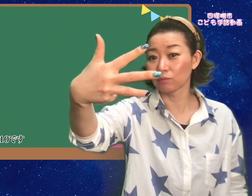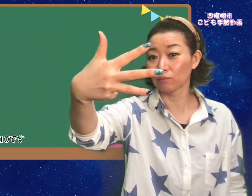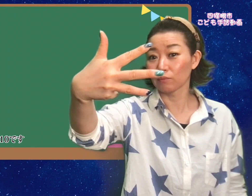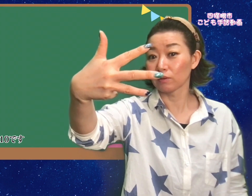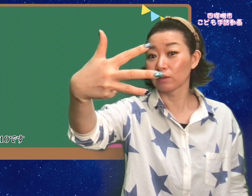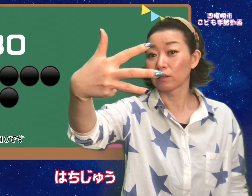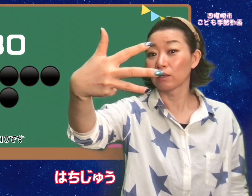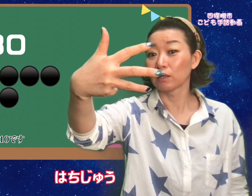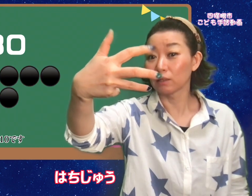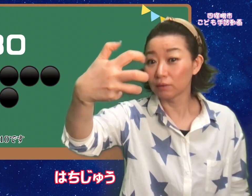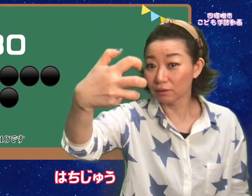80、